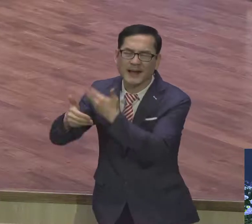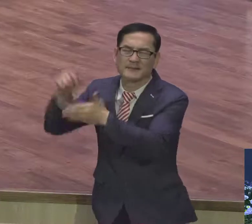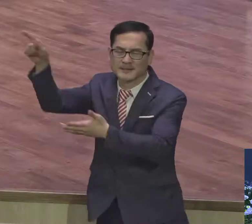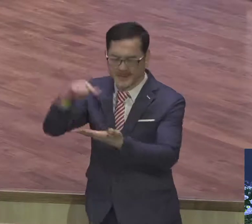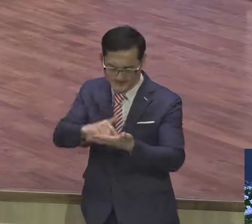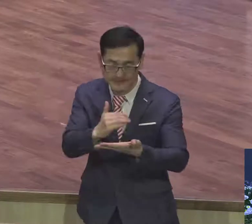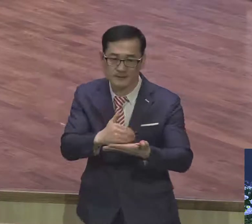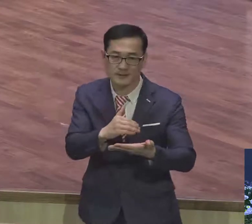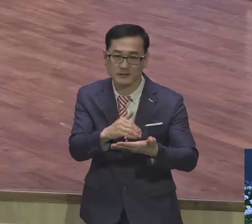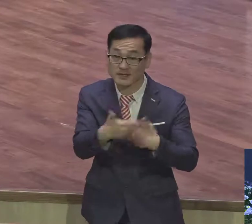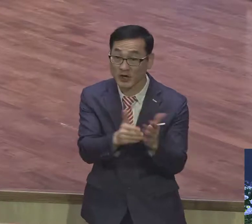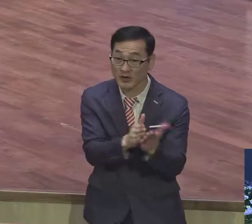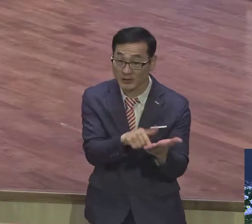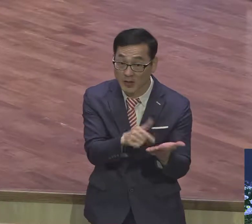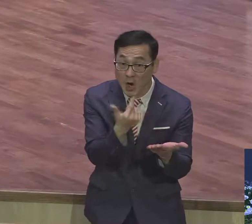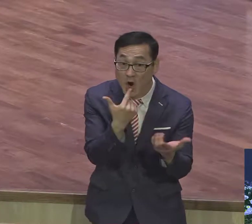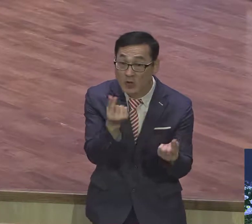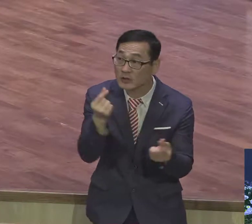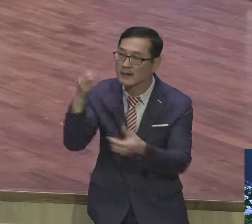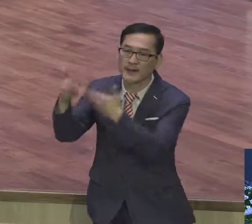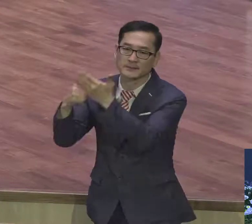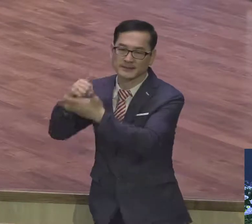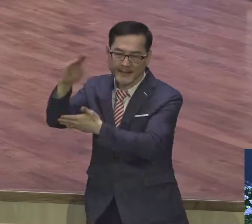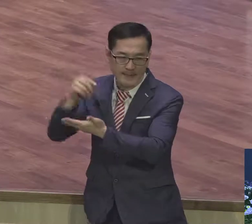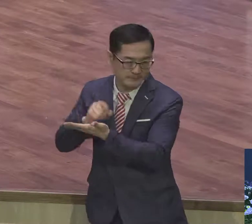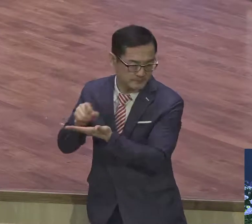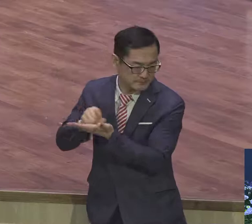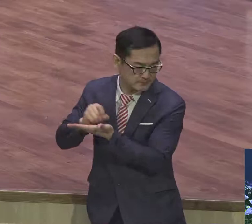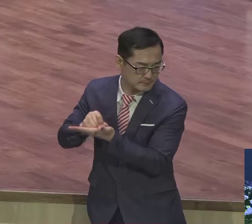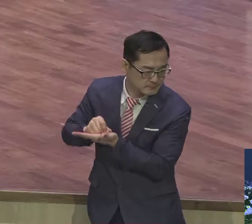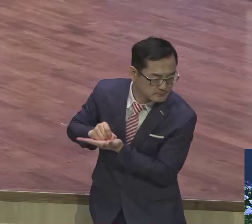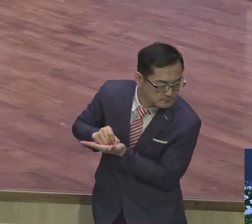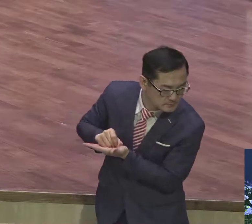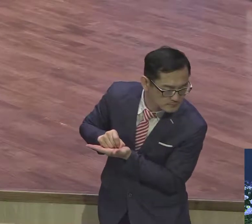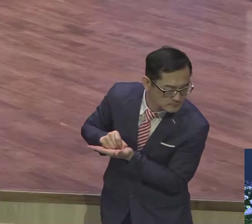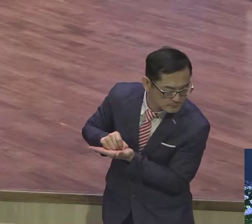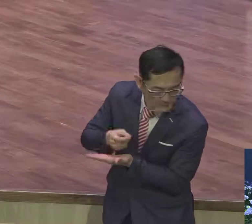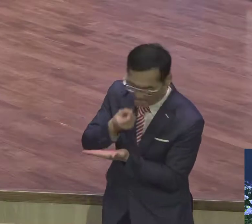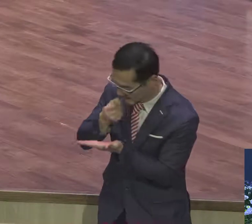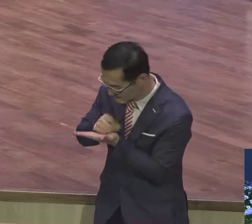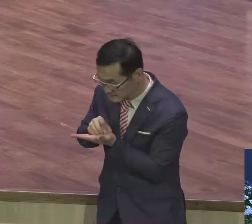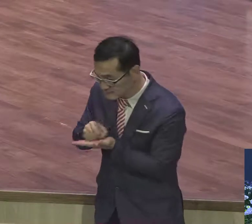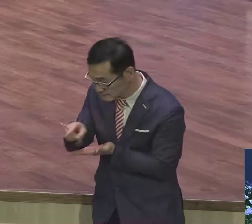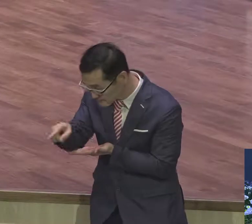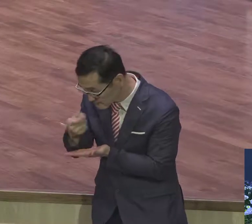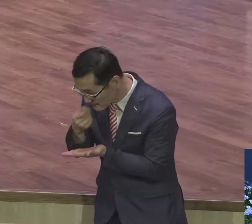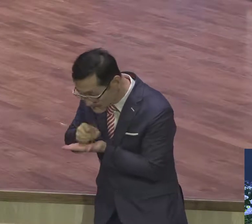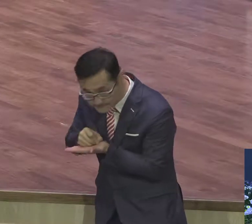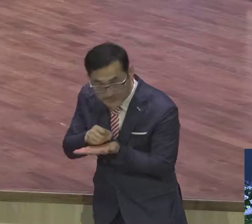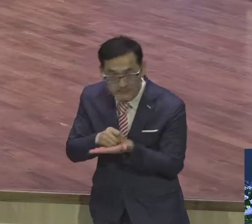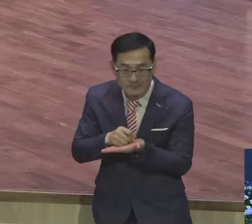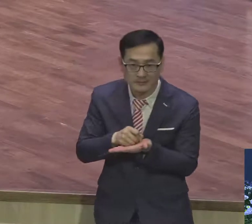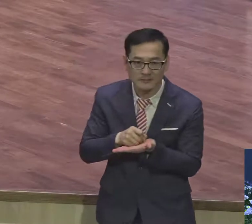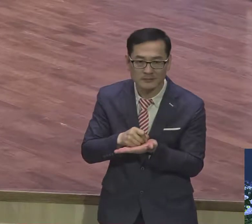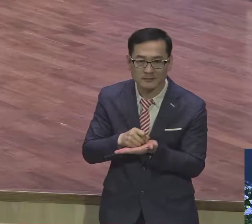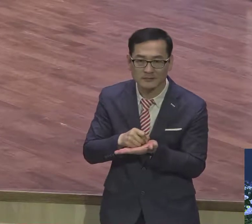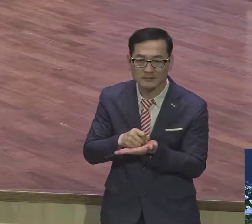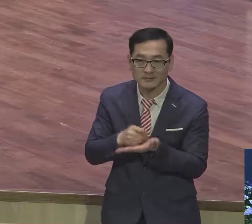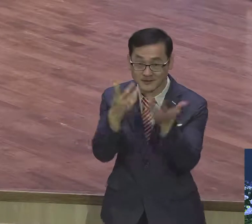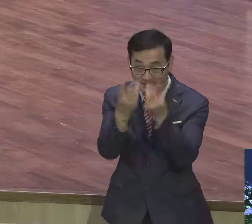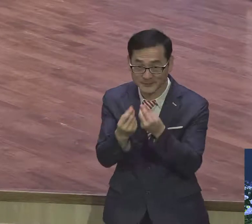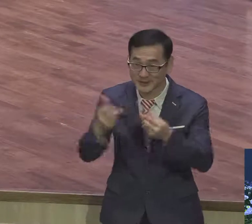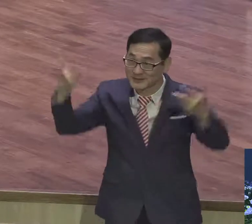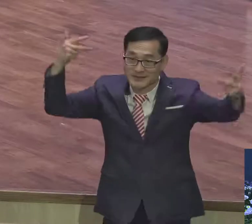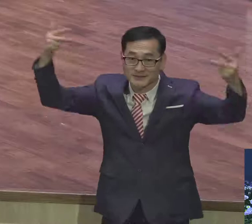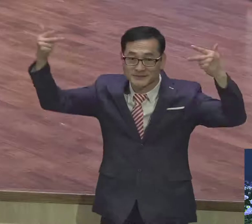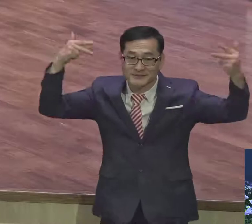몇 시에 어디에서 뭐라고 다 알아요. 요즘 우리나라는요. CCTV가 많아가지고 집에서 출발해가